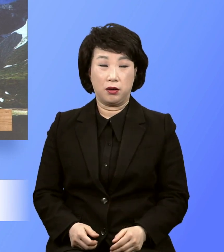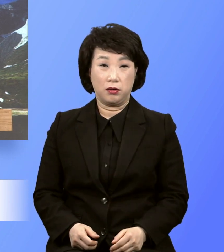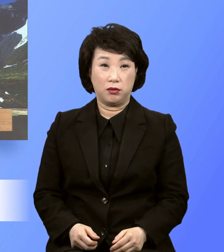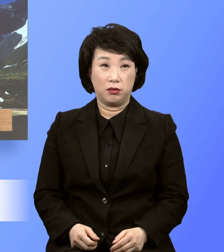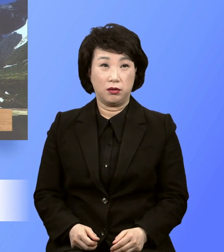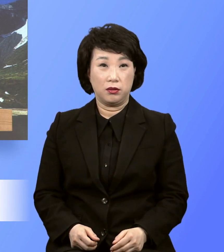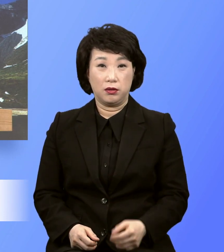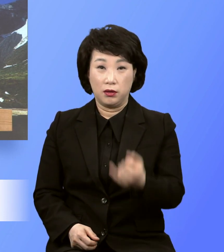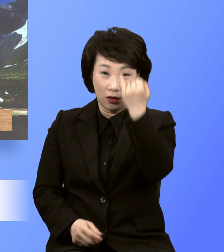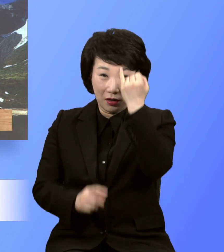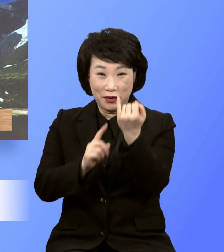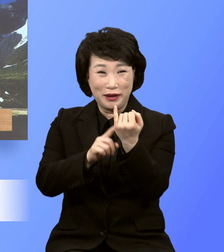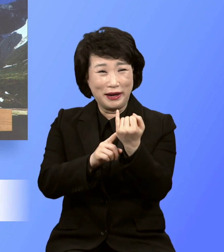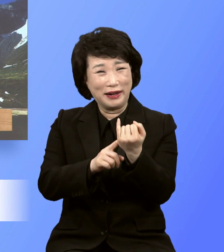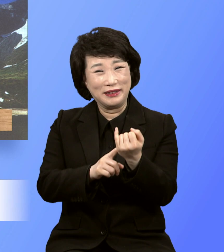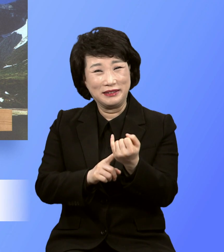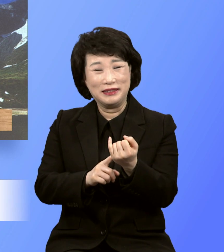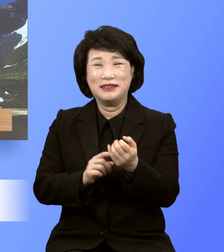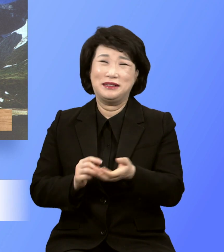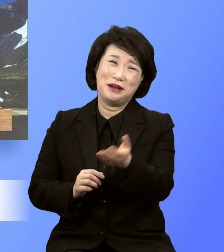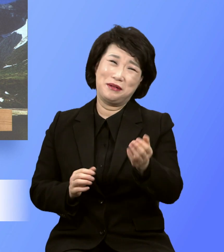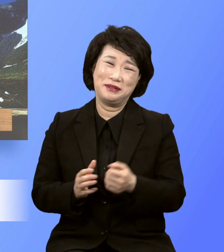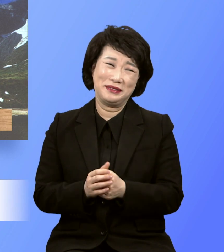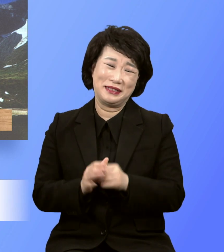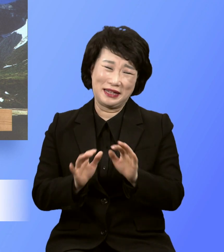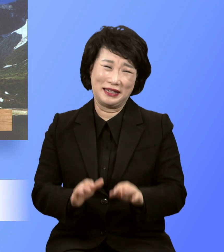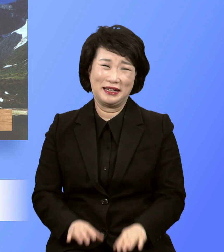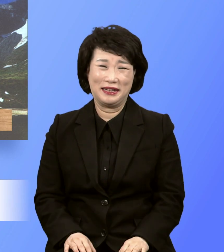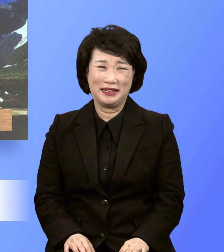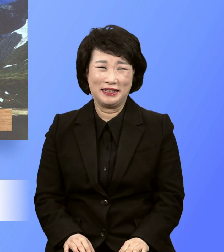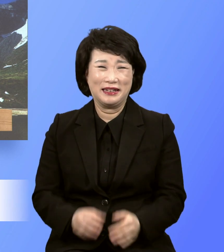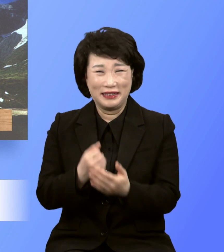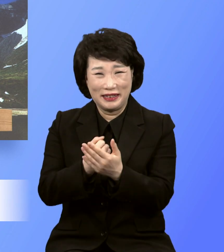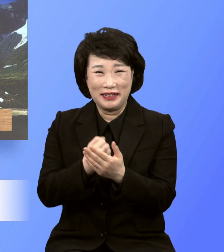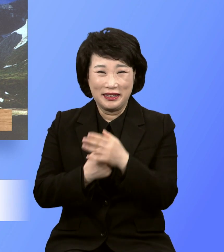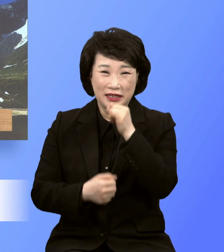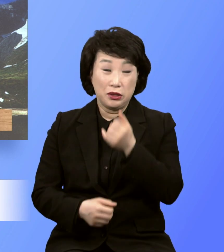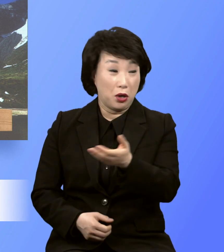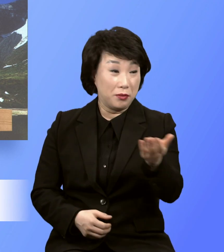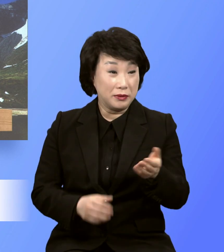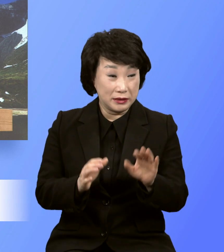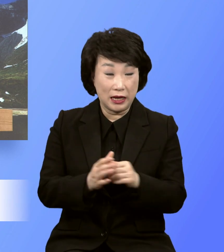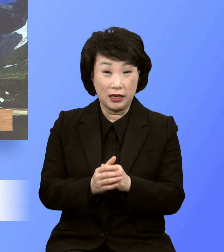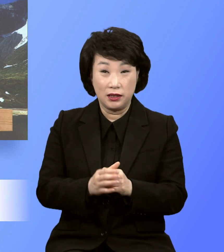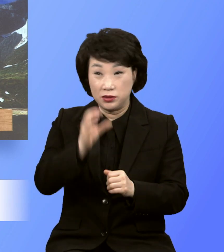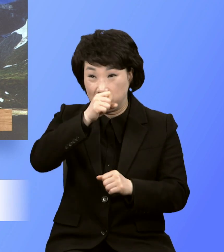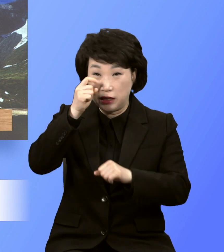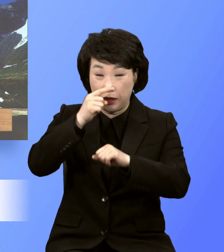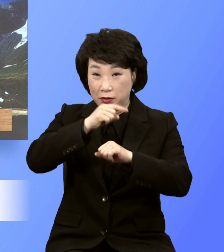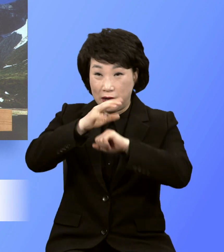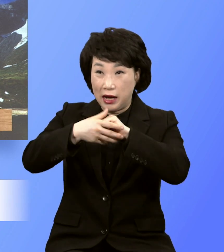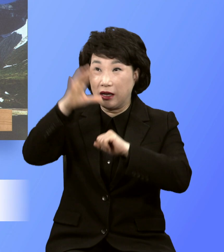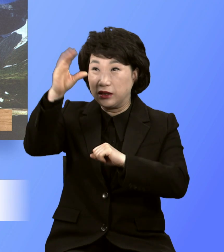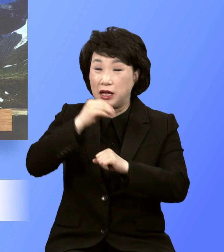하니까 여러분 실과를 먹어서 하나님처럼 된다면 다 먹으라고요.